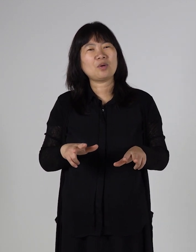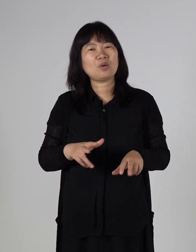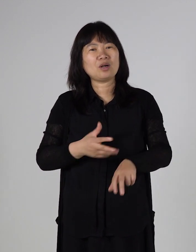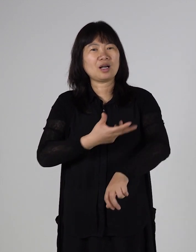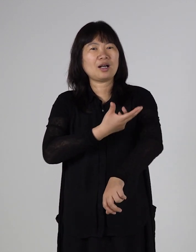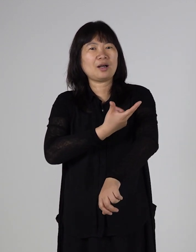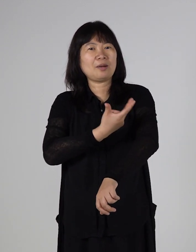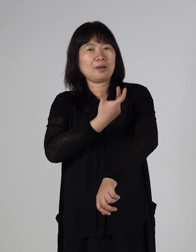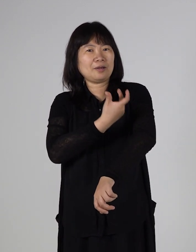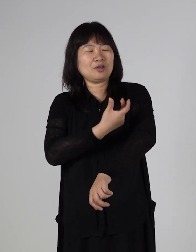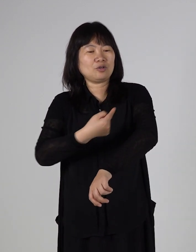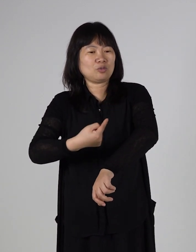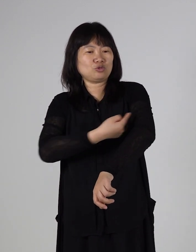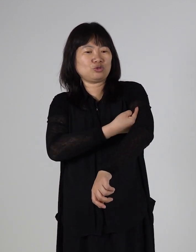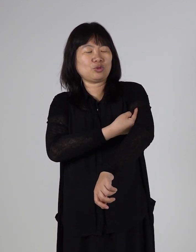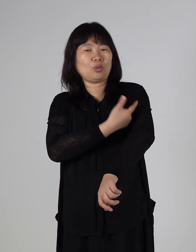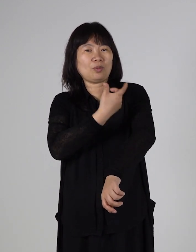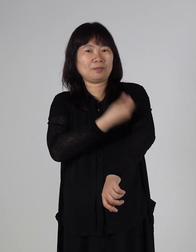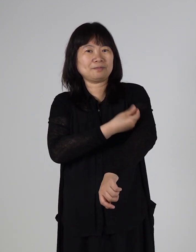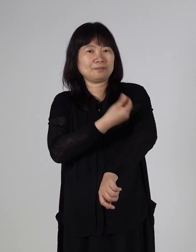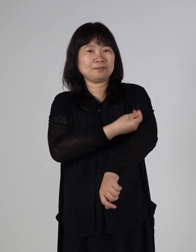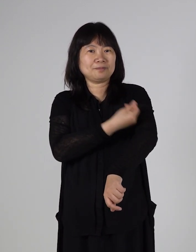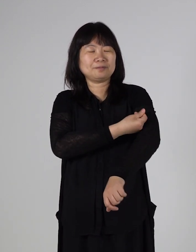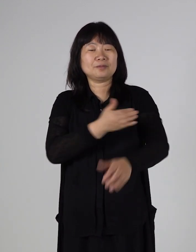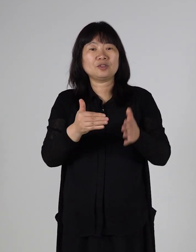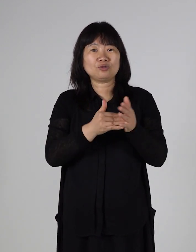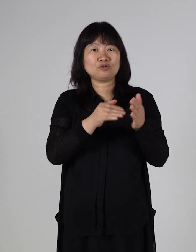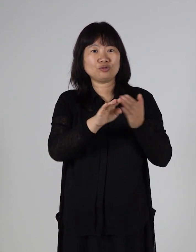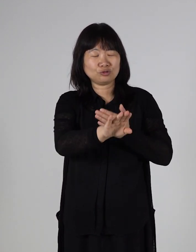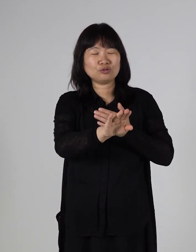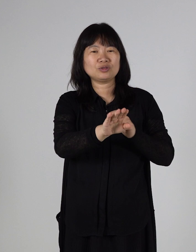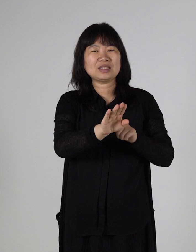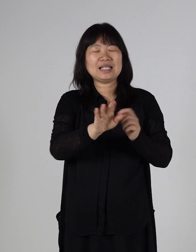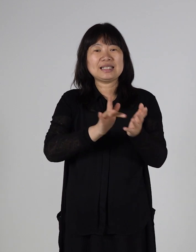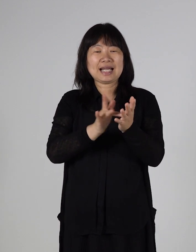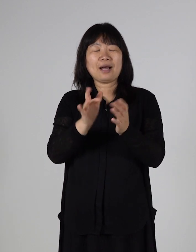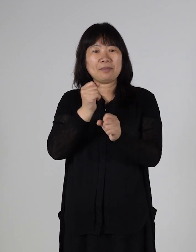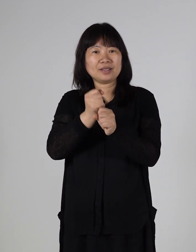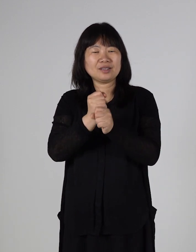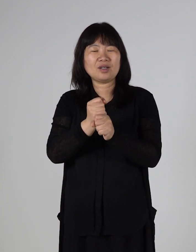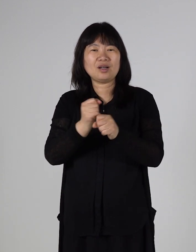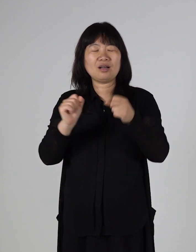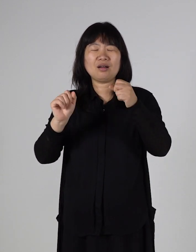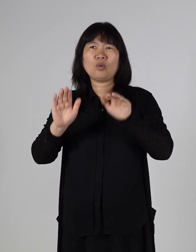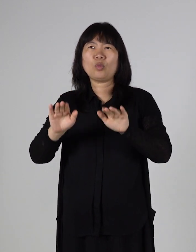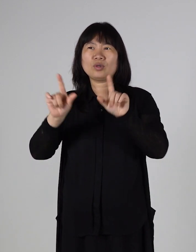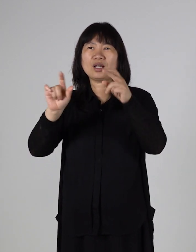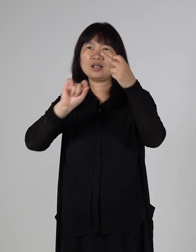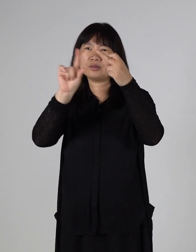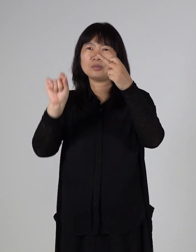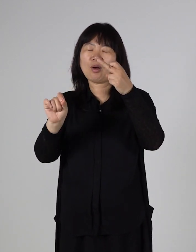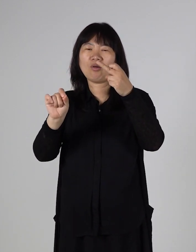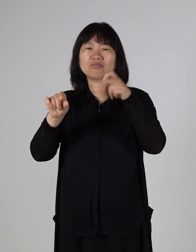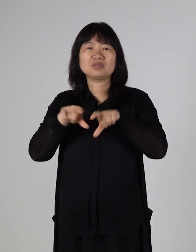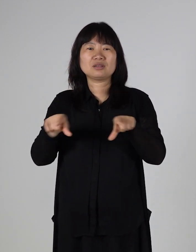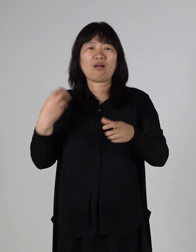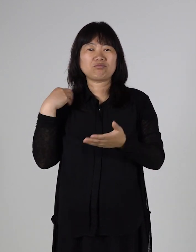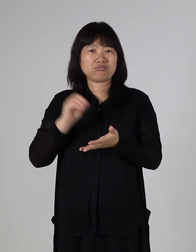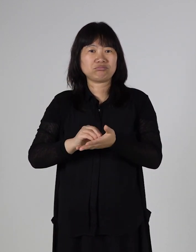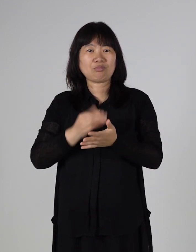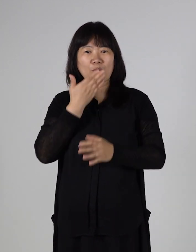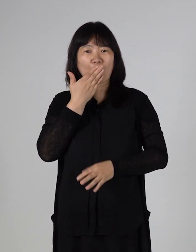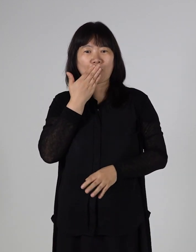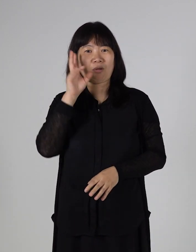70% 이상 맞고 또 좋은 약들이 개발되면 뭐 금년 말에야 뭐 일상으로 전부